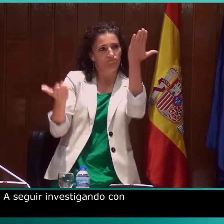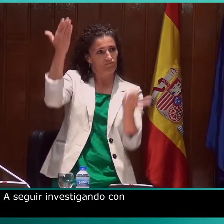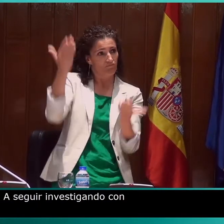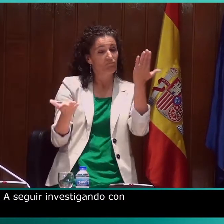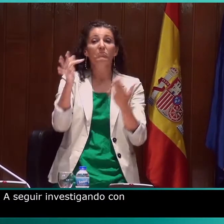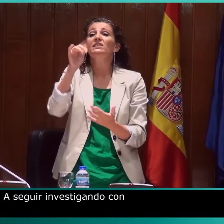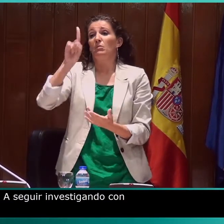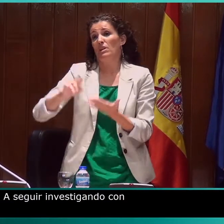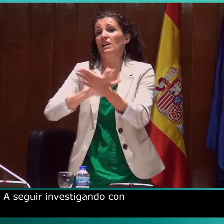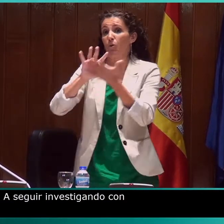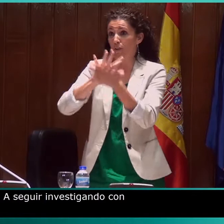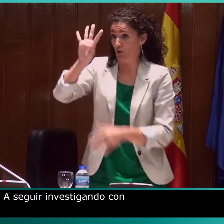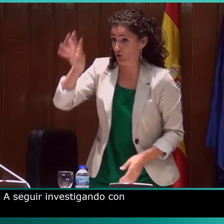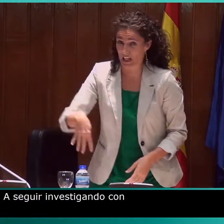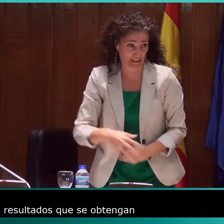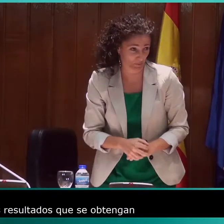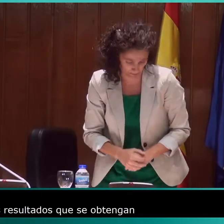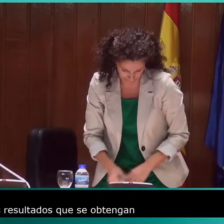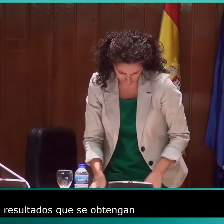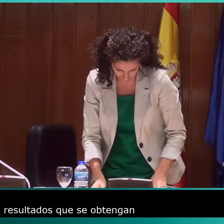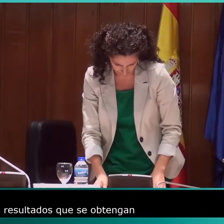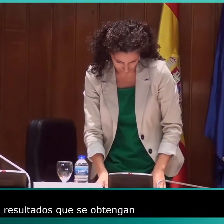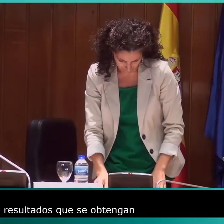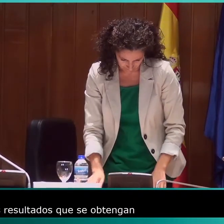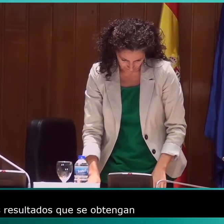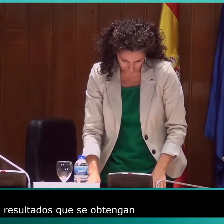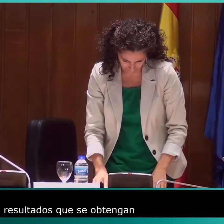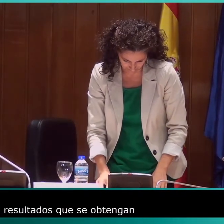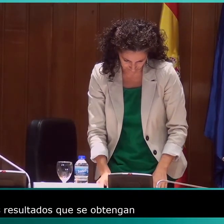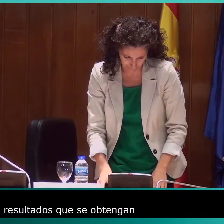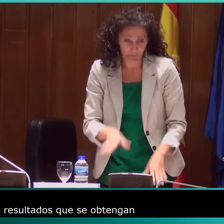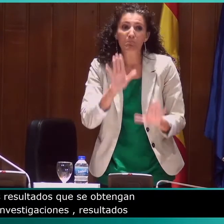otras lenguas también se tengan en cuenta incluyendo la lengua de signos catalana